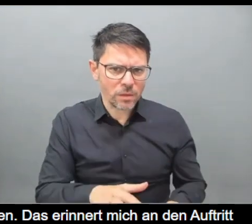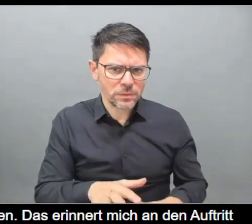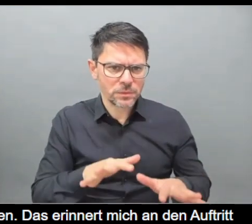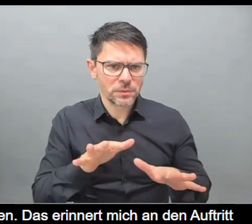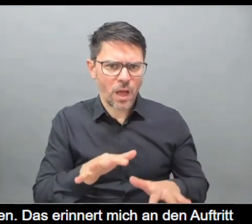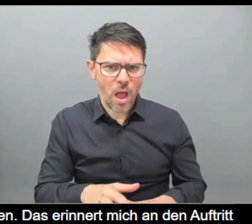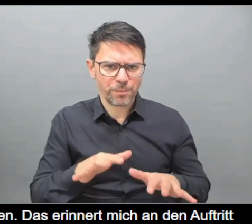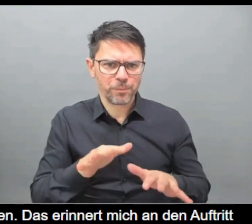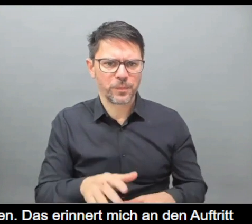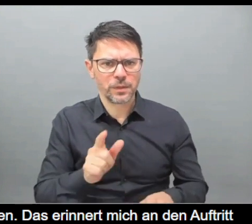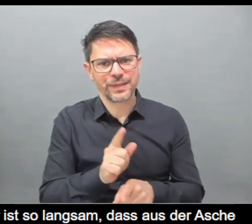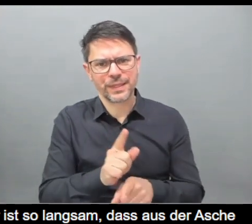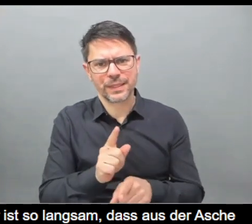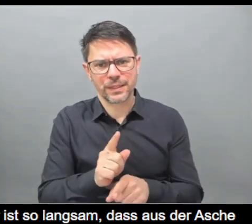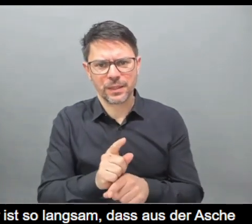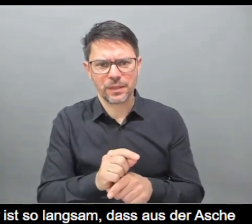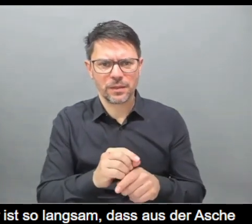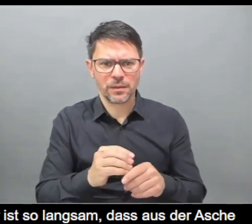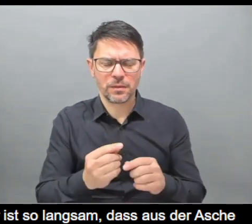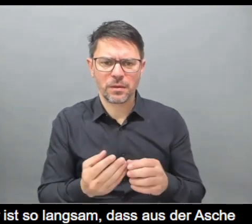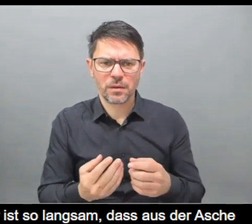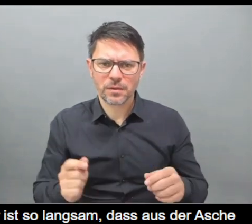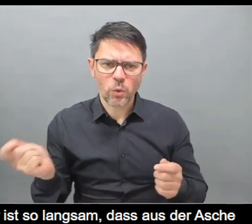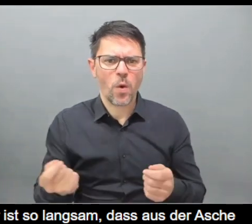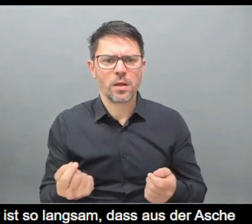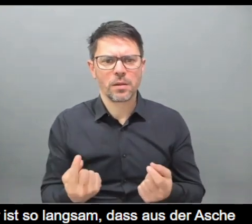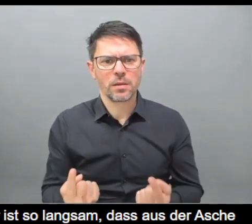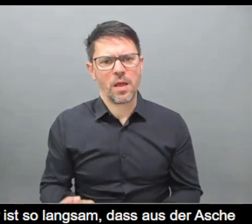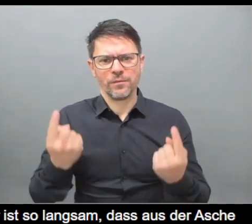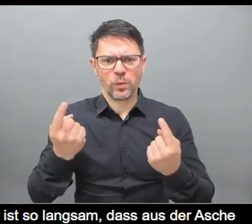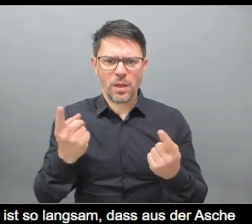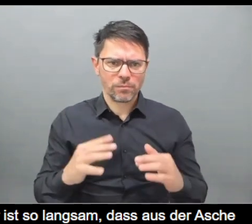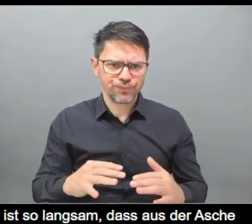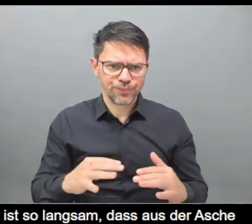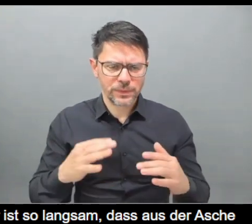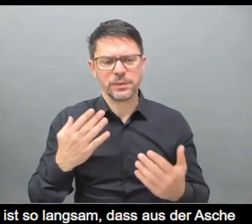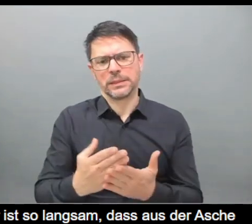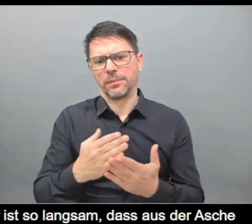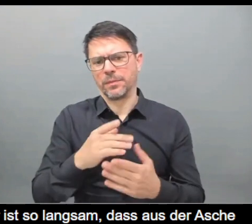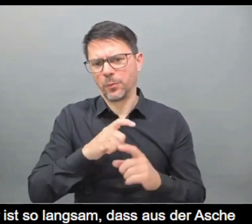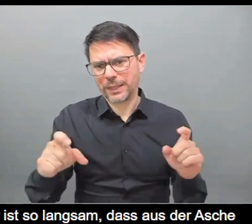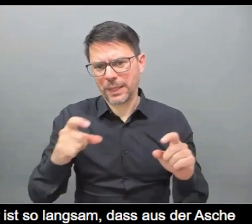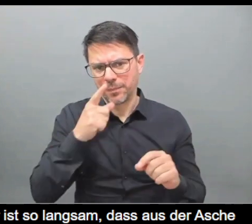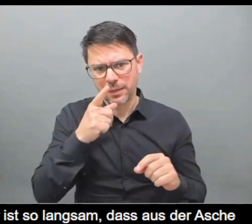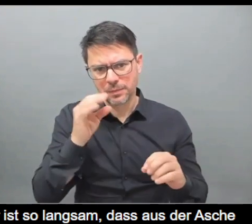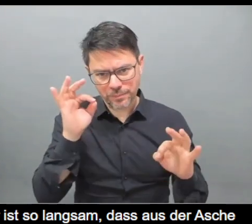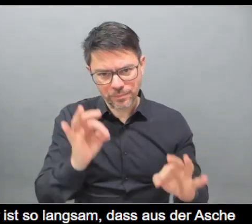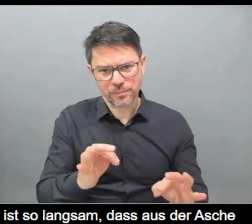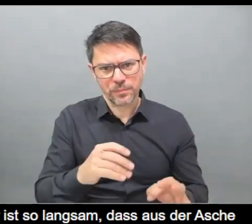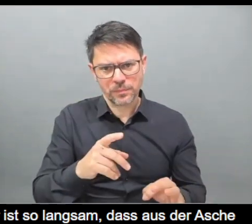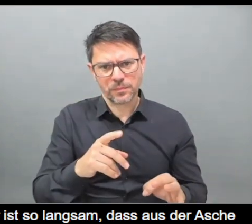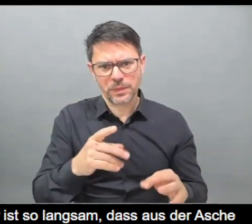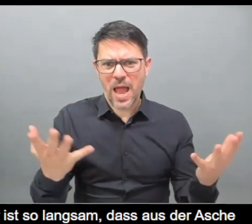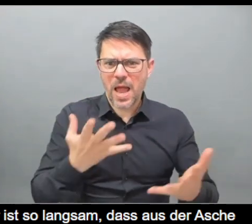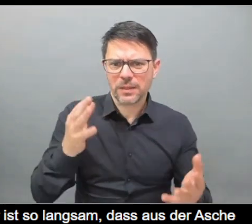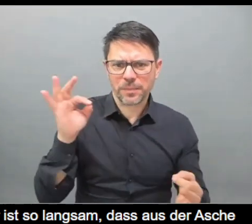dass wir heute hier zu einer Einigung gekommen sind. Großer Dank an unsere Ehrenamtsbeauftragte Eva Gottstein und das Sozialministerium, die hier wirklich eine